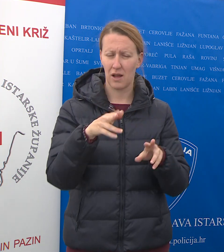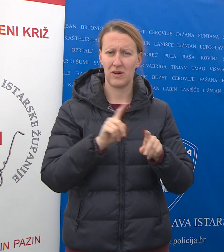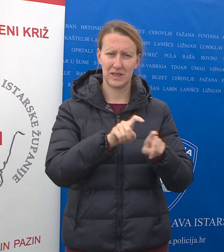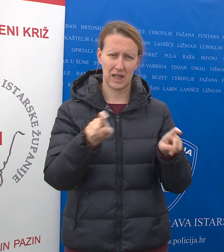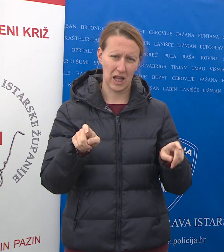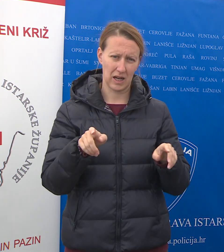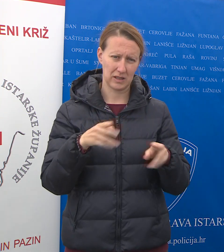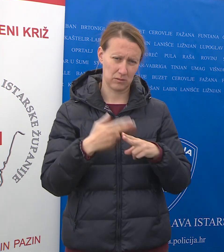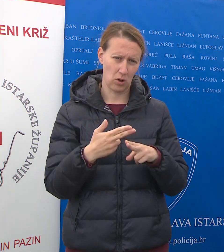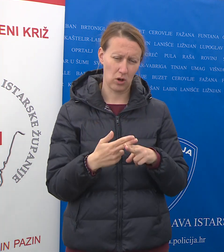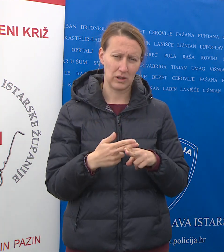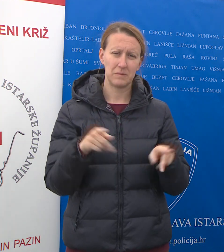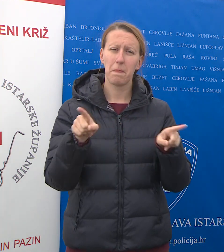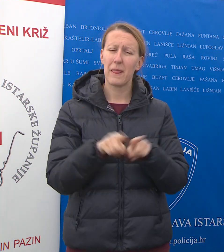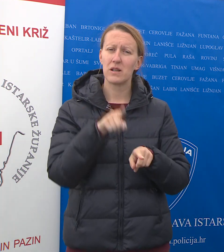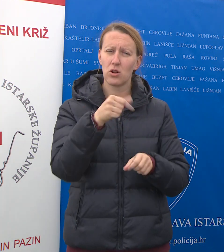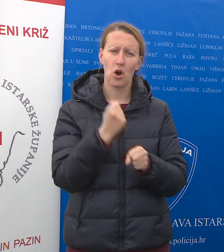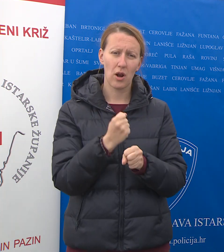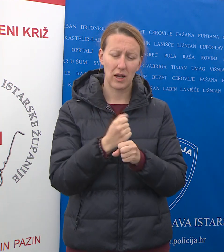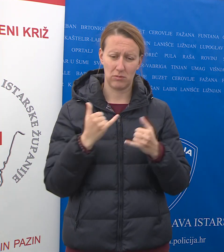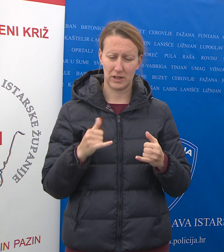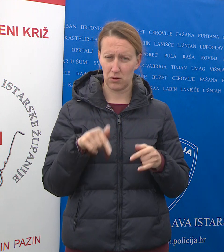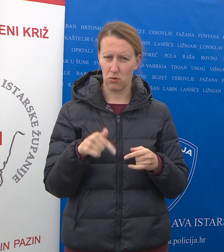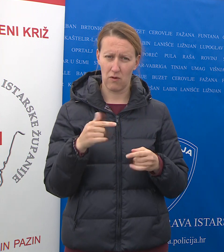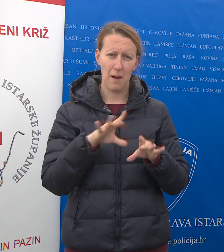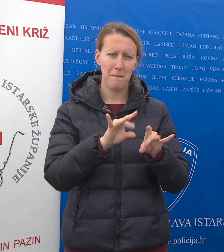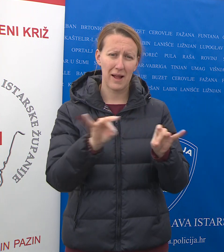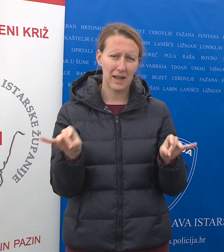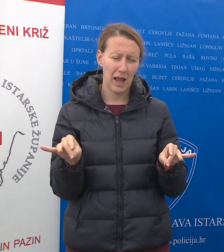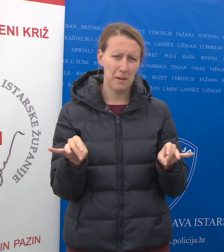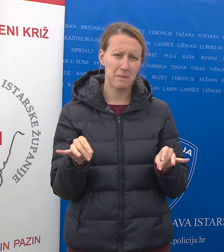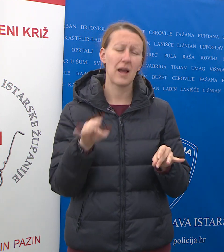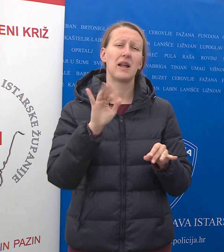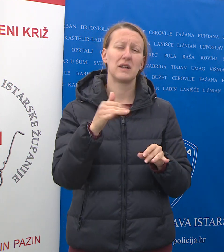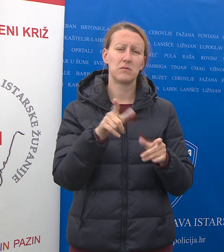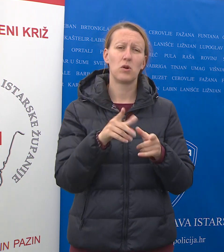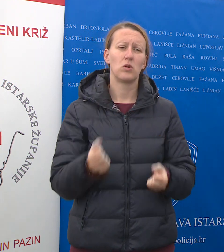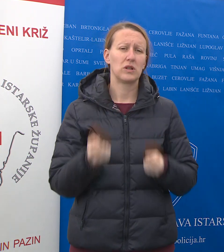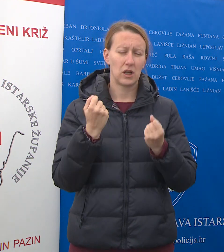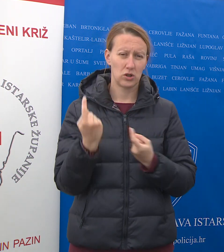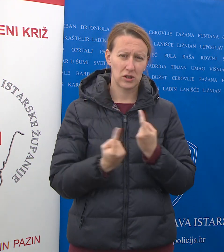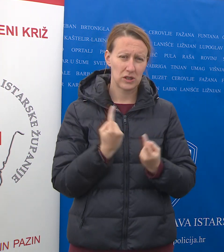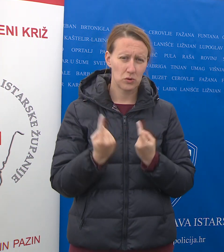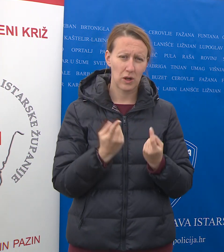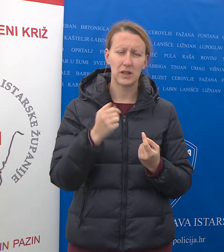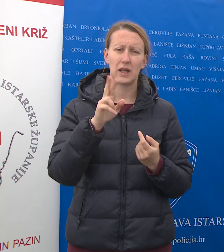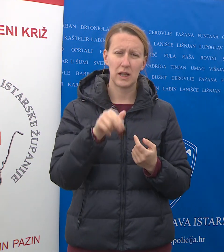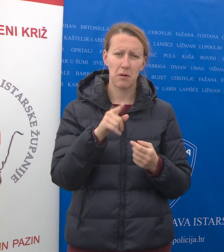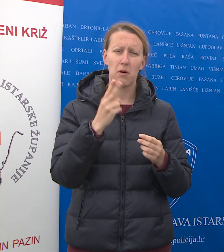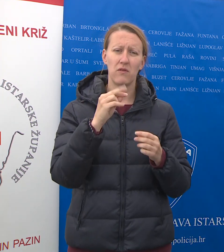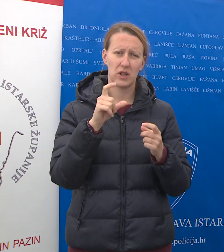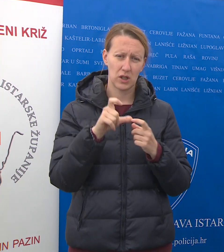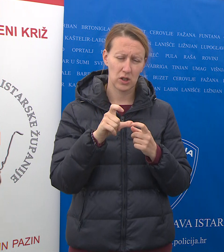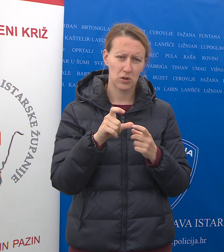zarazne bolesti. Isto to radimo sada u ovoj pandemiji, s time da smo u vrlo teškoj situaciji jer imamo